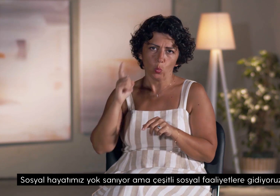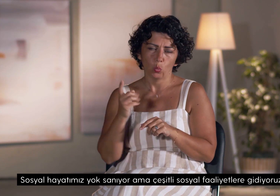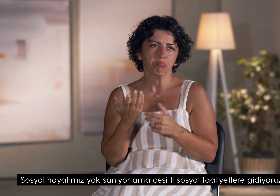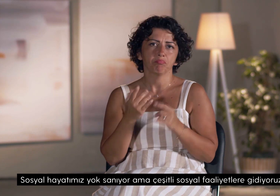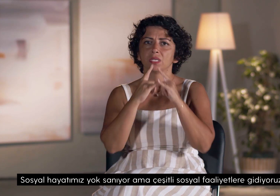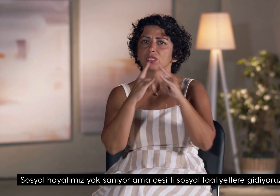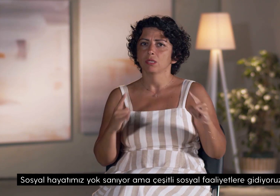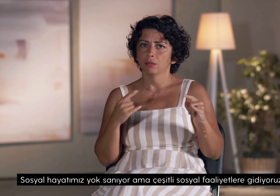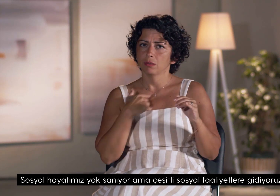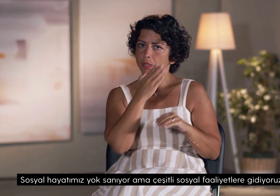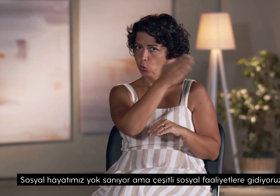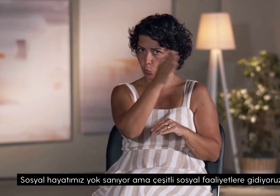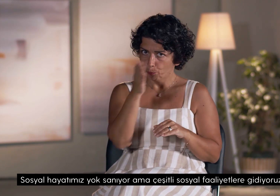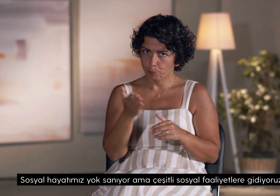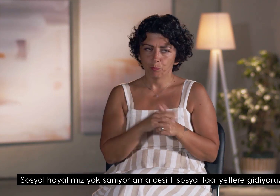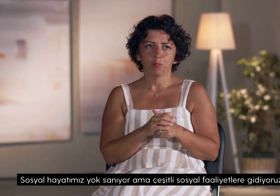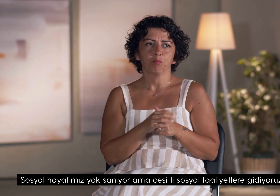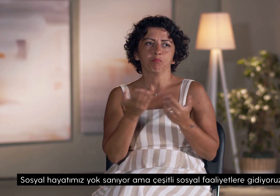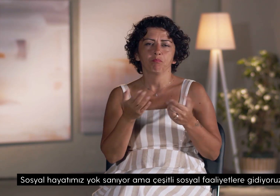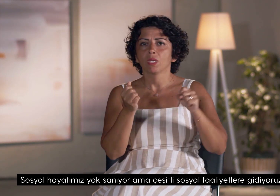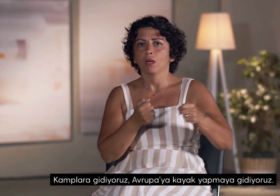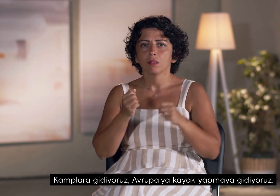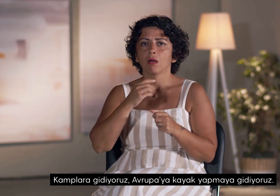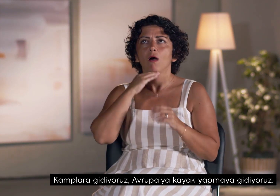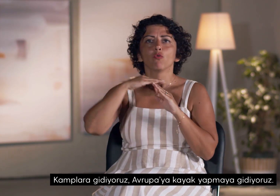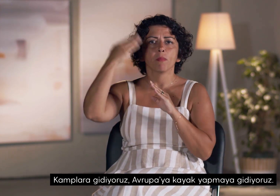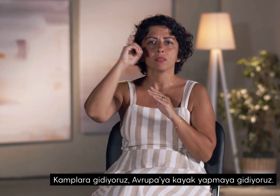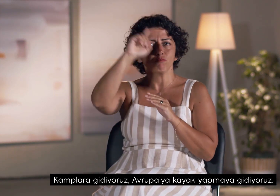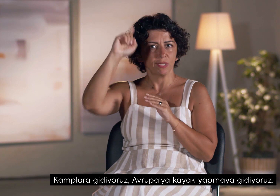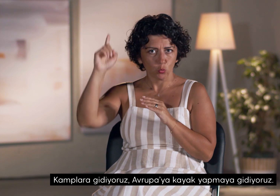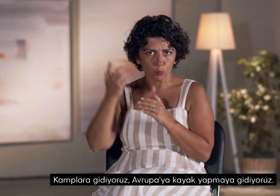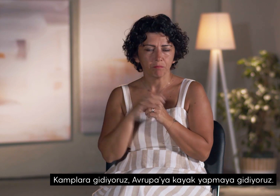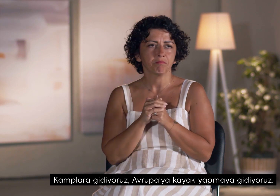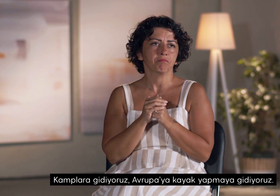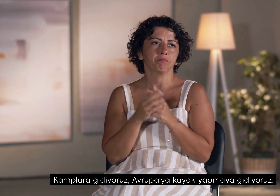çok çeşitli sosyal faaliyetlere gidiyoruz. Aktifiz, kamplara gidiyoruz, Avrupa'ya kayak yapmaya gidiyoruz.